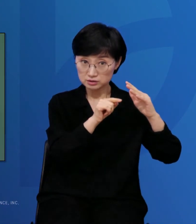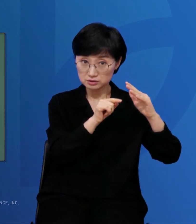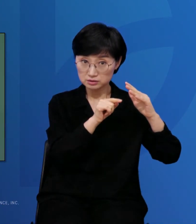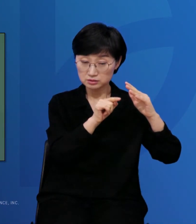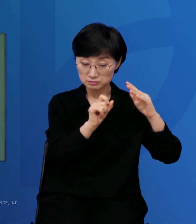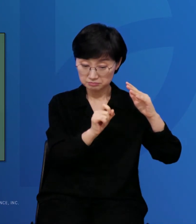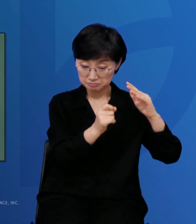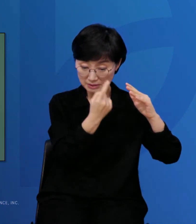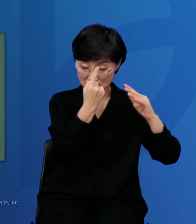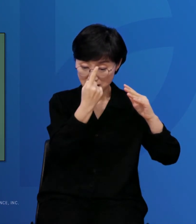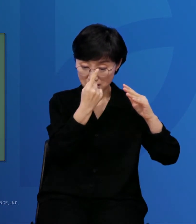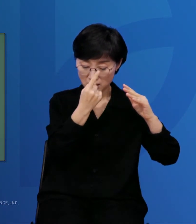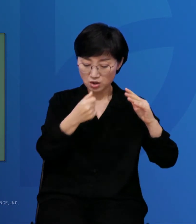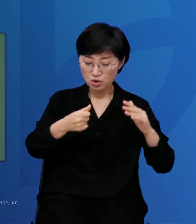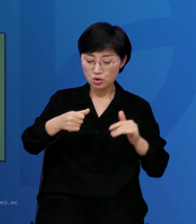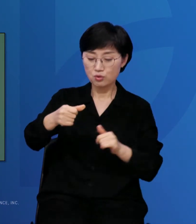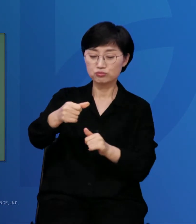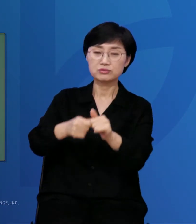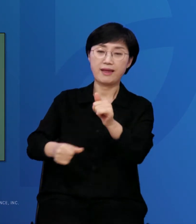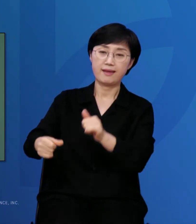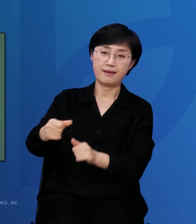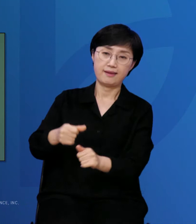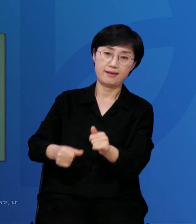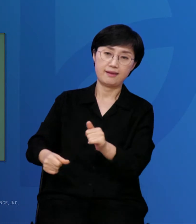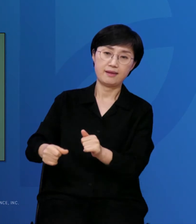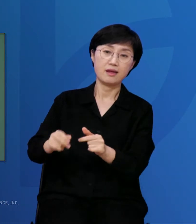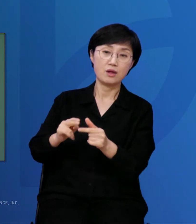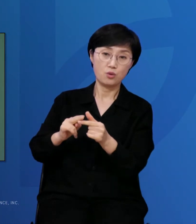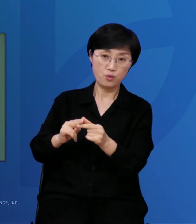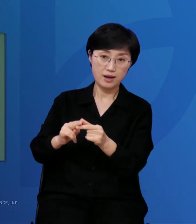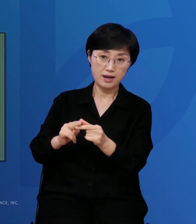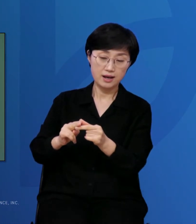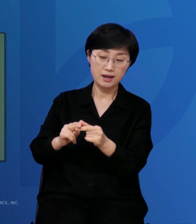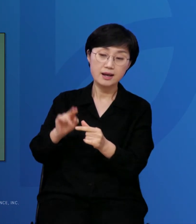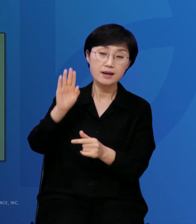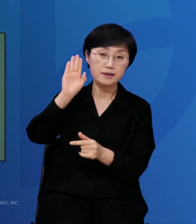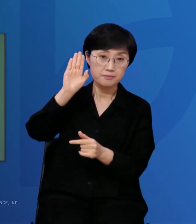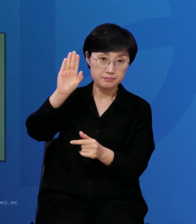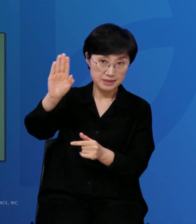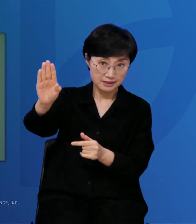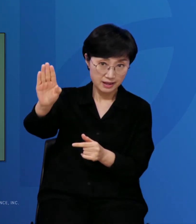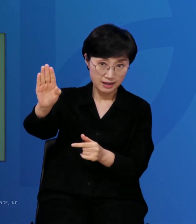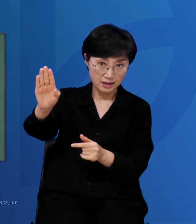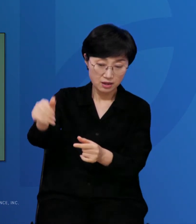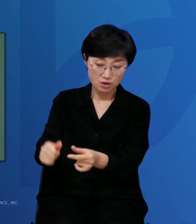미래 살리는 시설이기 때문에요. 굉장히 중요해요.